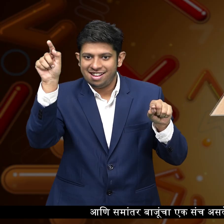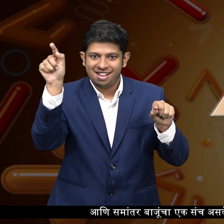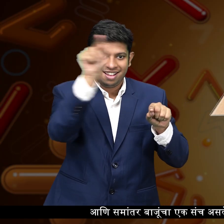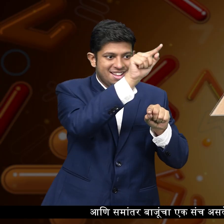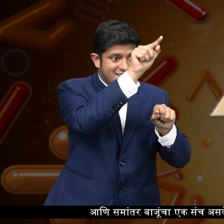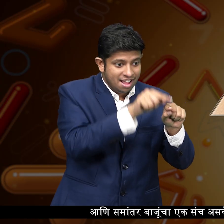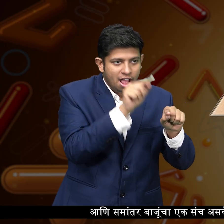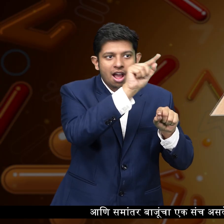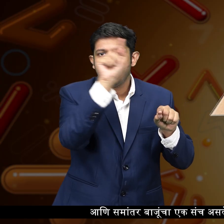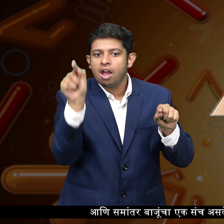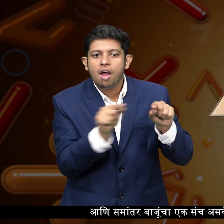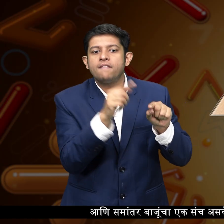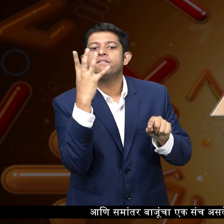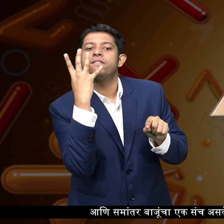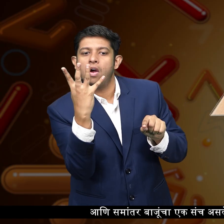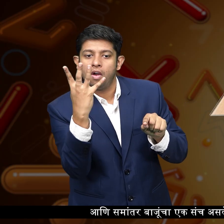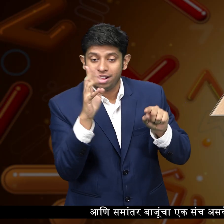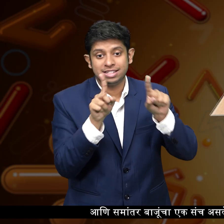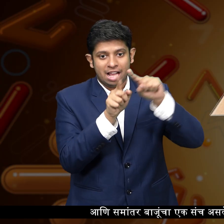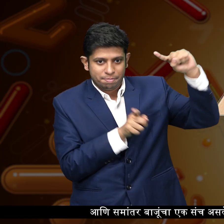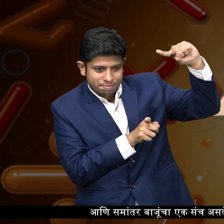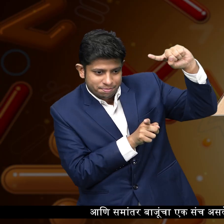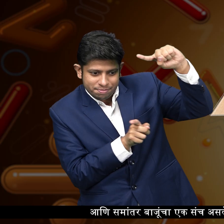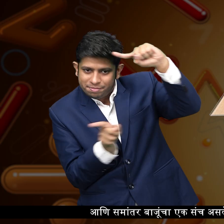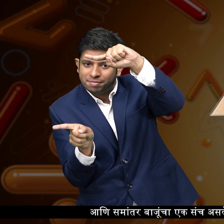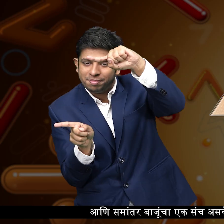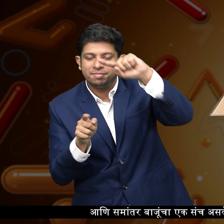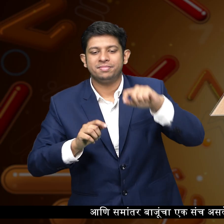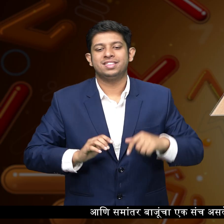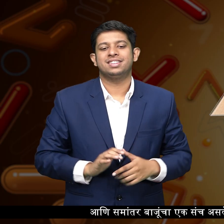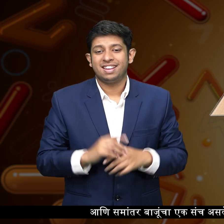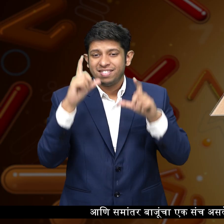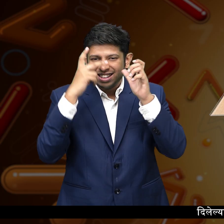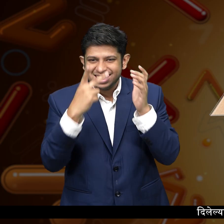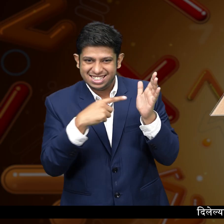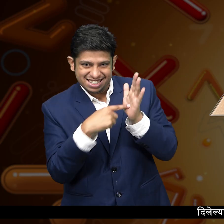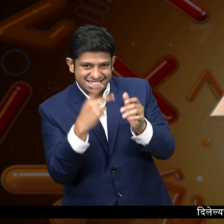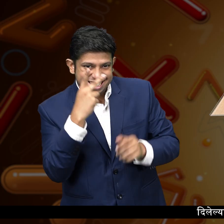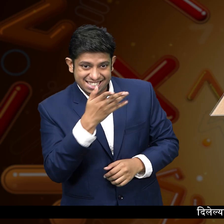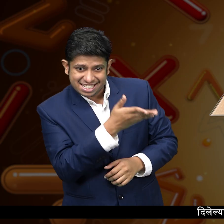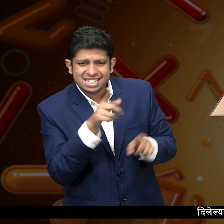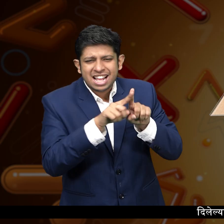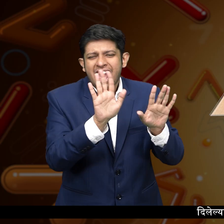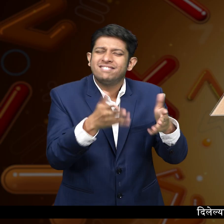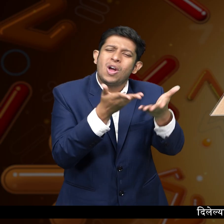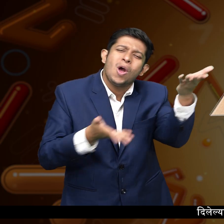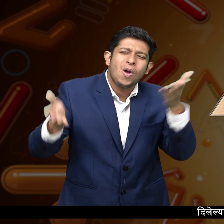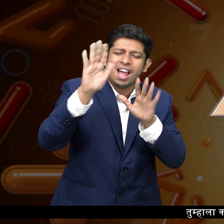बाजूंचा एक संच असलेला आकार म्हणून परिभाषित केला जातो. दिलेल्या प्रतिमा पहा. तुम्हाला